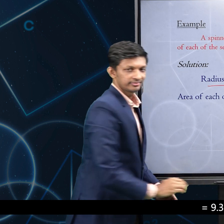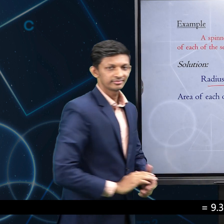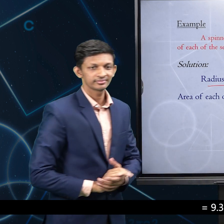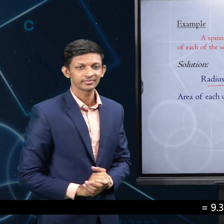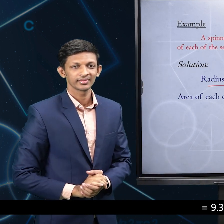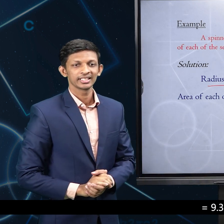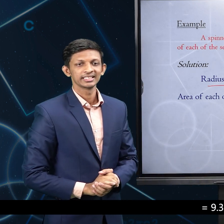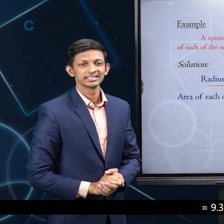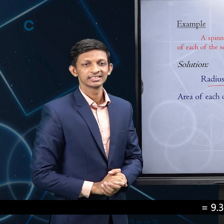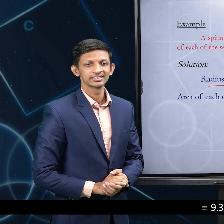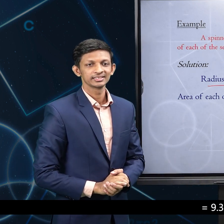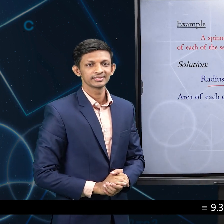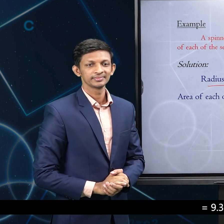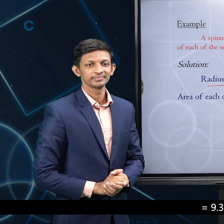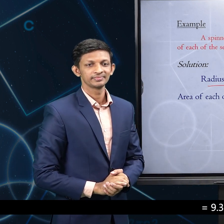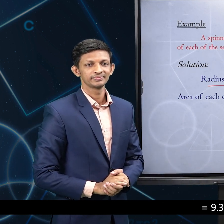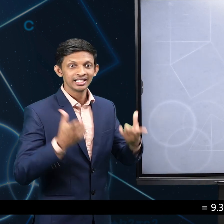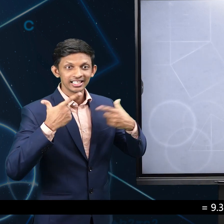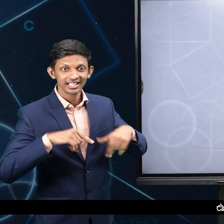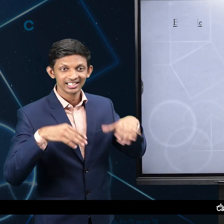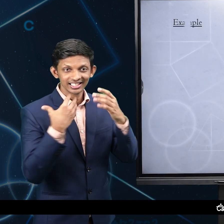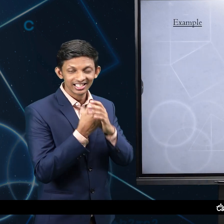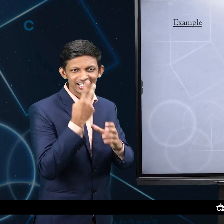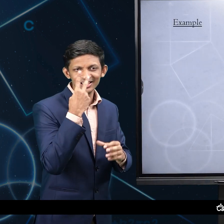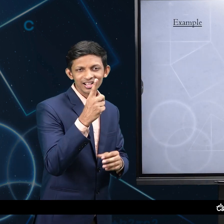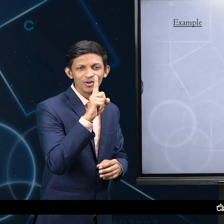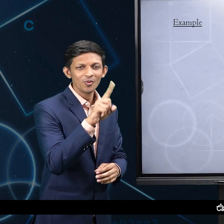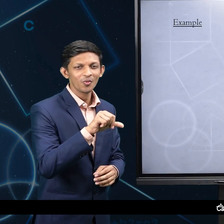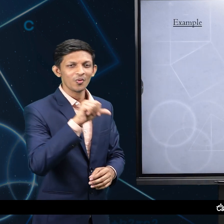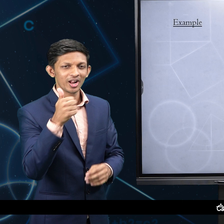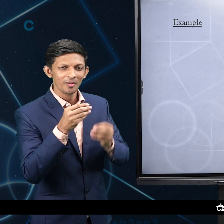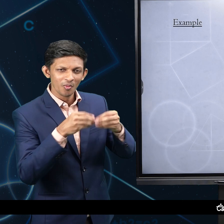9.375 పై చదరపు సెంటీమీటర్లు. ఉదాహరణ: